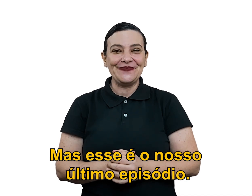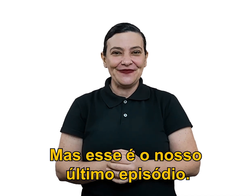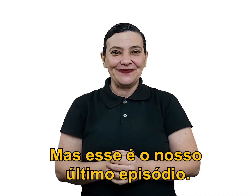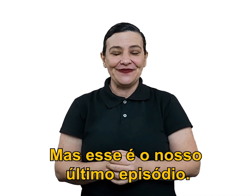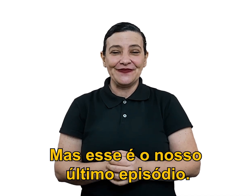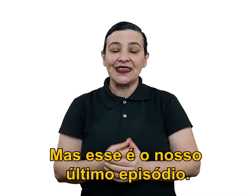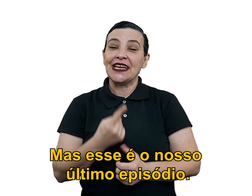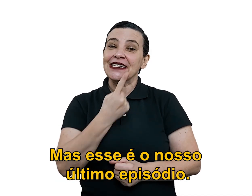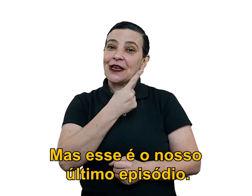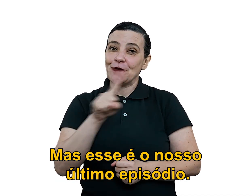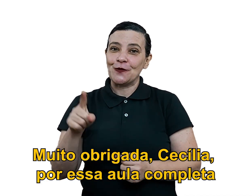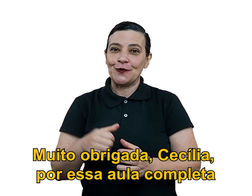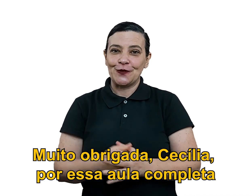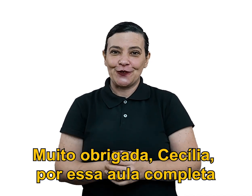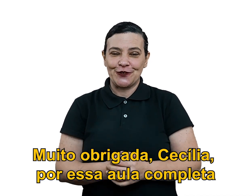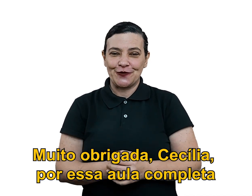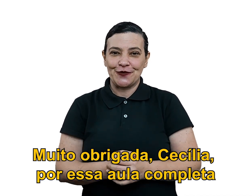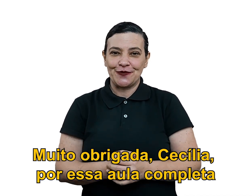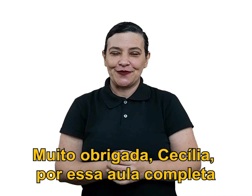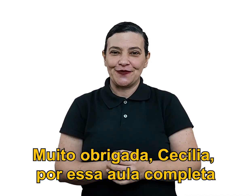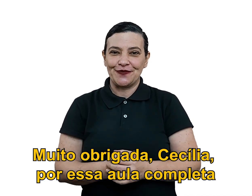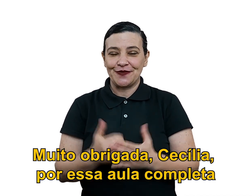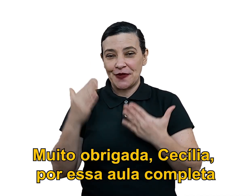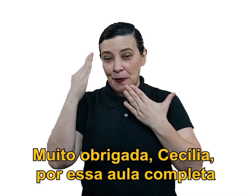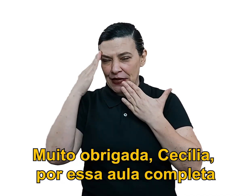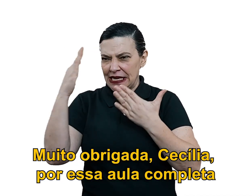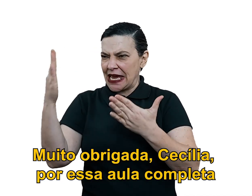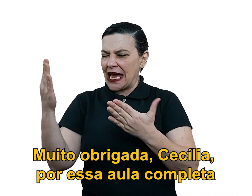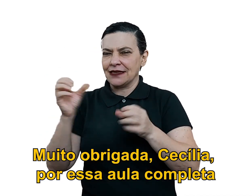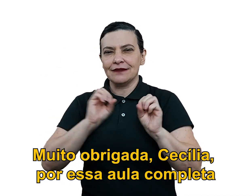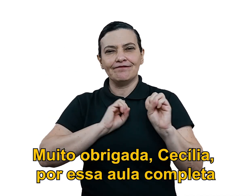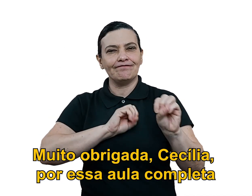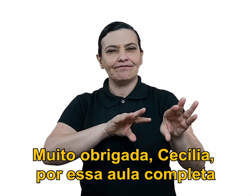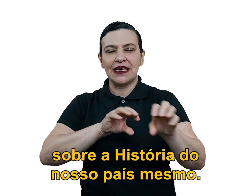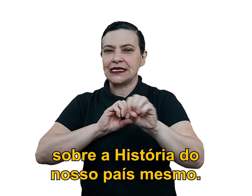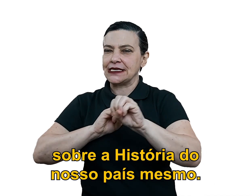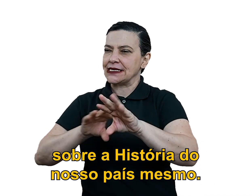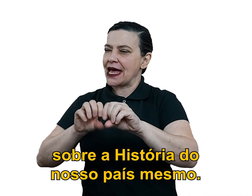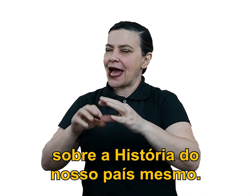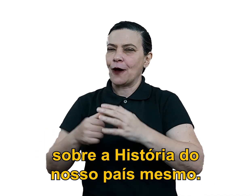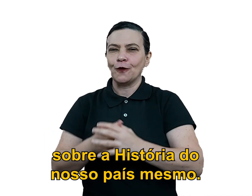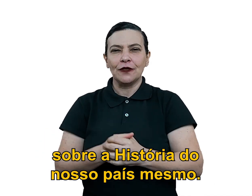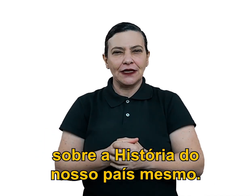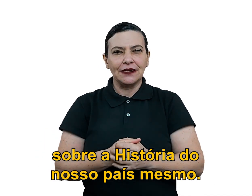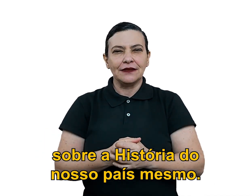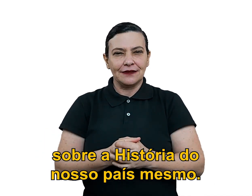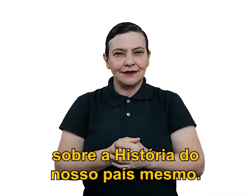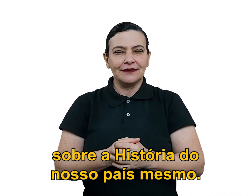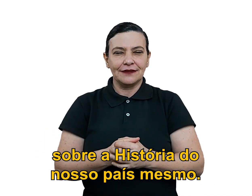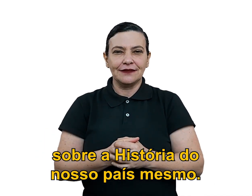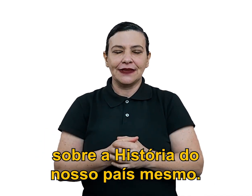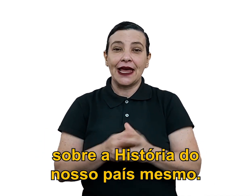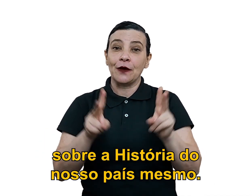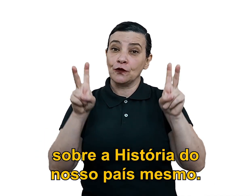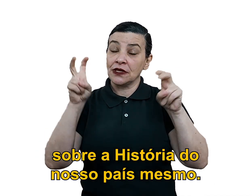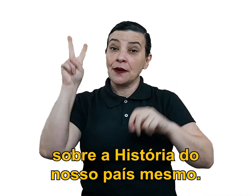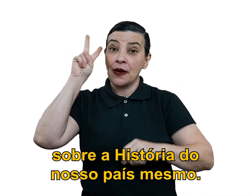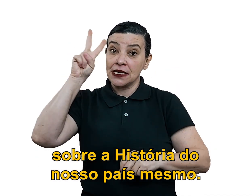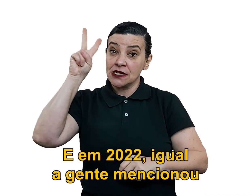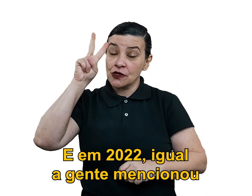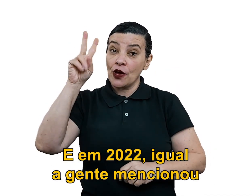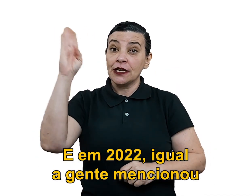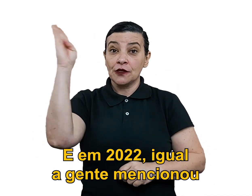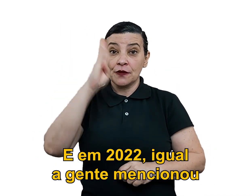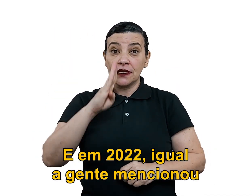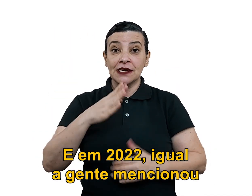Mas esse é o nosso último episódio. Muito obrigada, Cecília, por essa aula completa sobre a história do nosso país